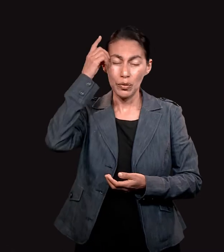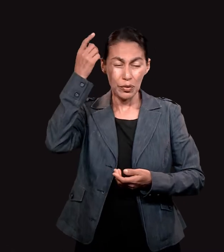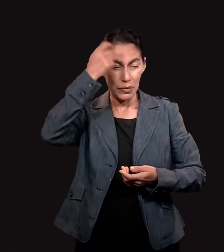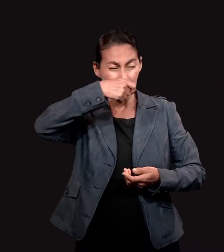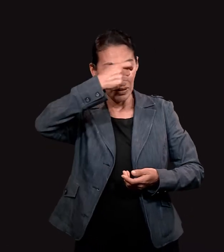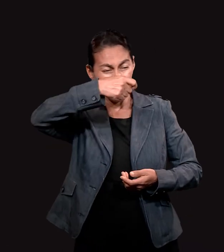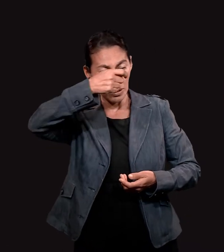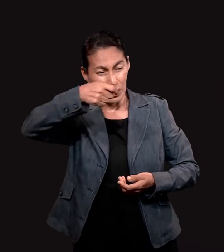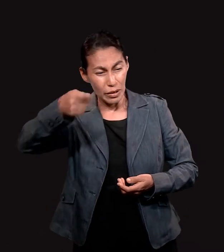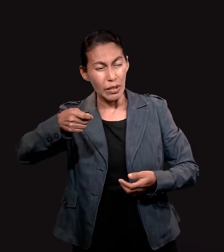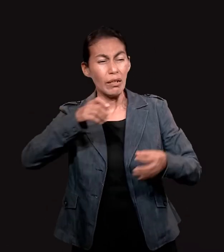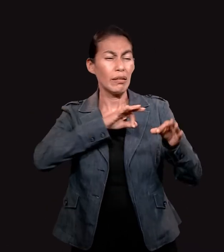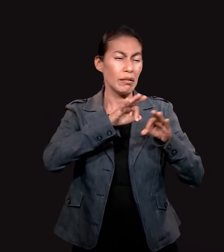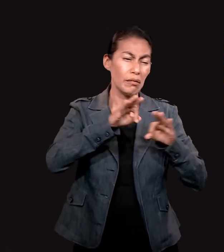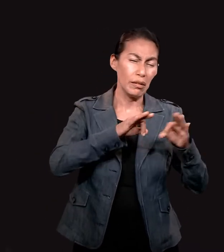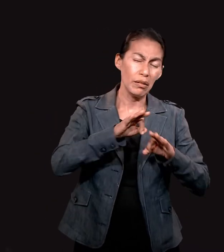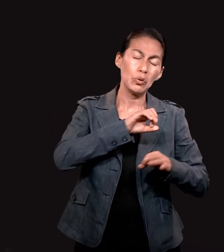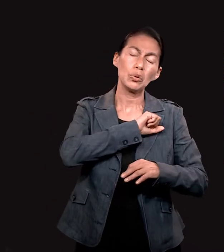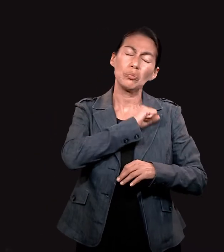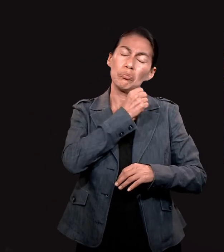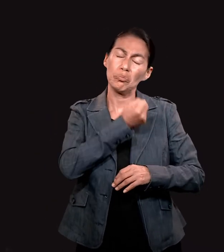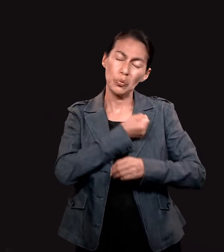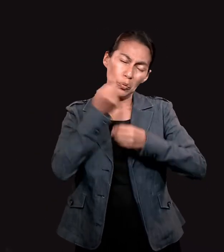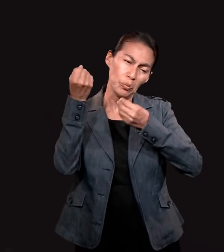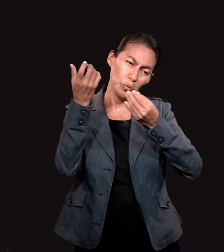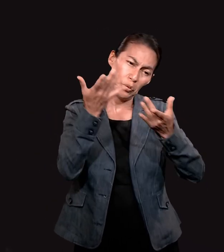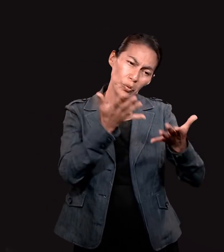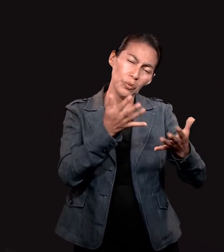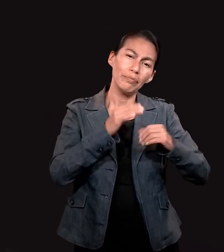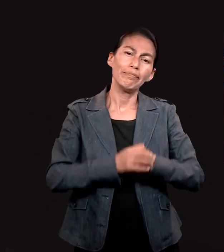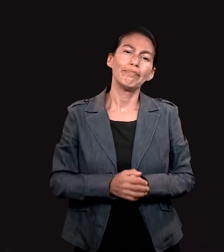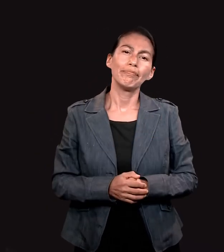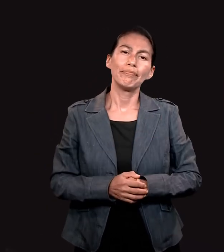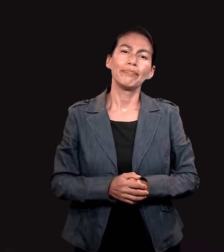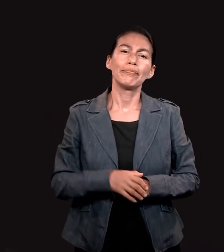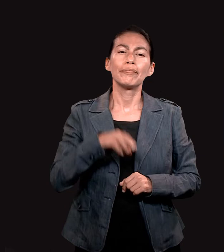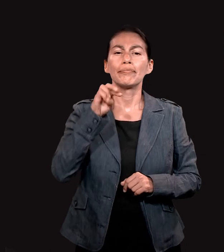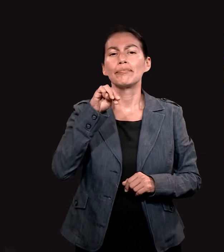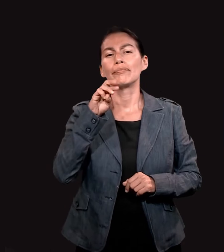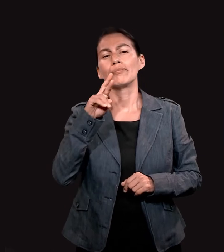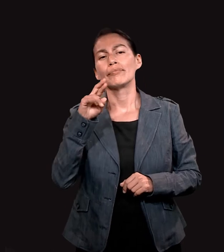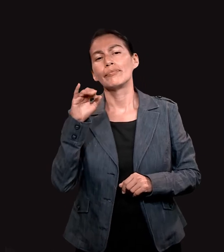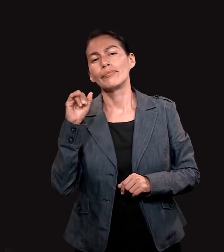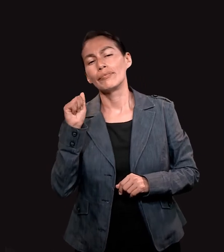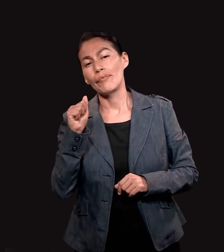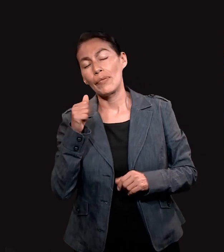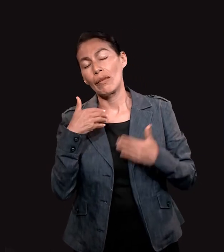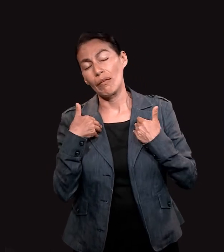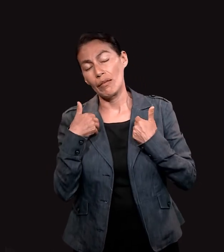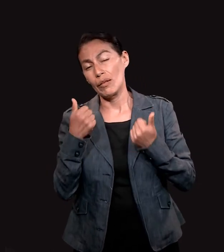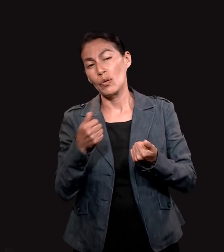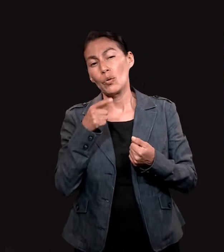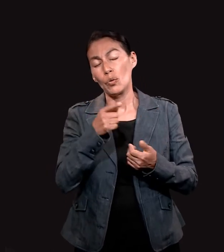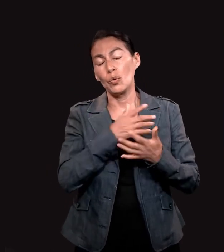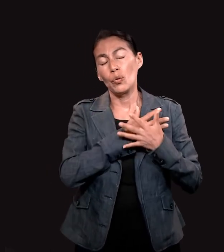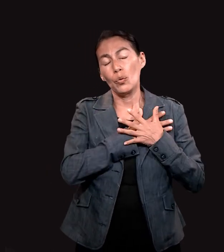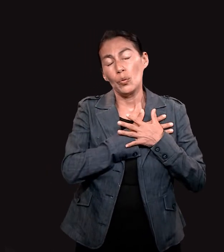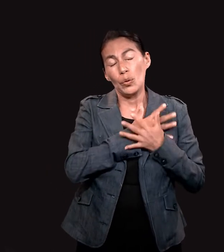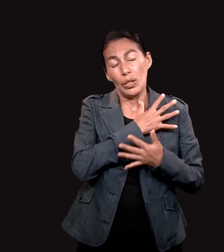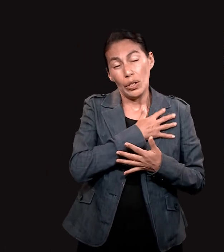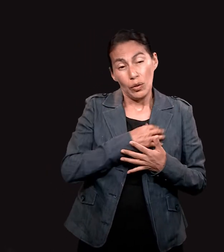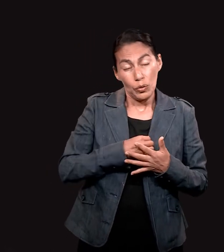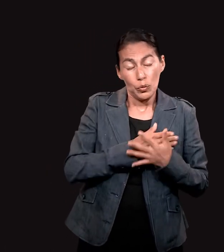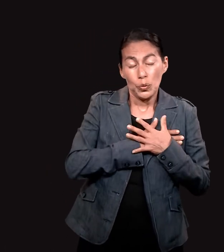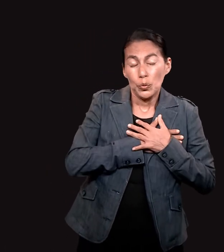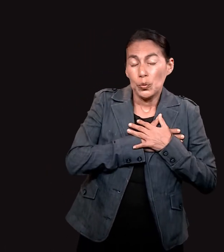hijos. Que Dios derrame bendiciones en sus trabajos y mucha salud. Amén. María, comprendemos